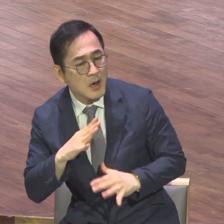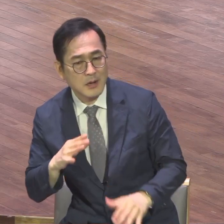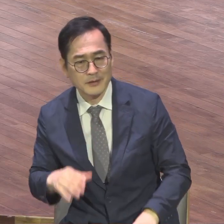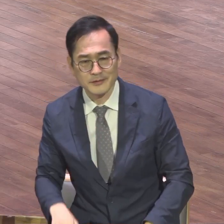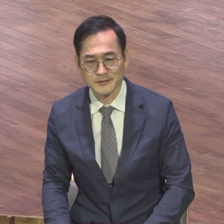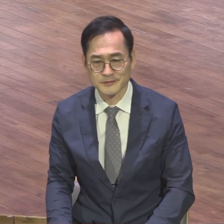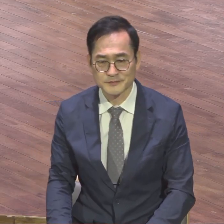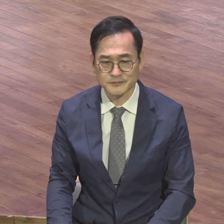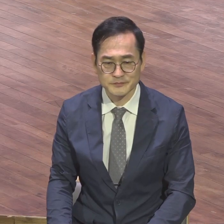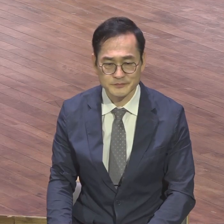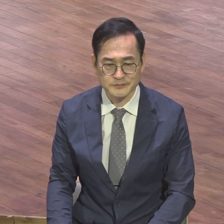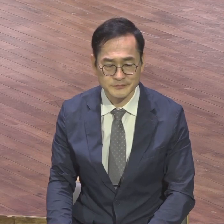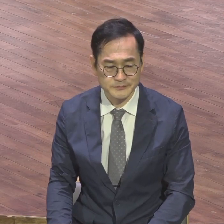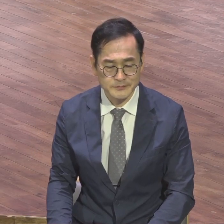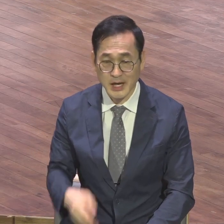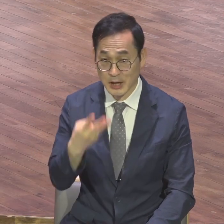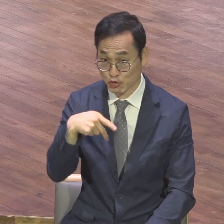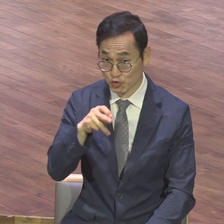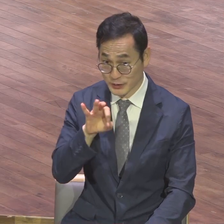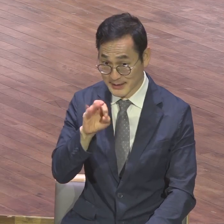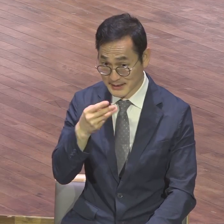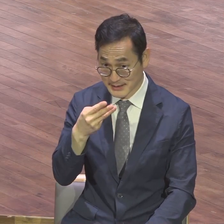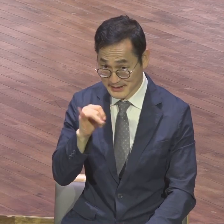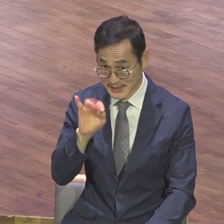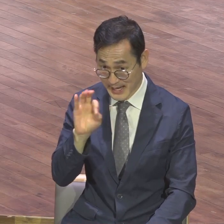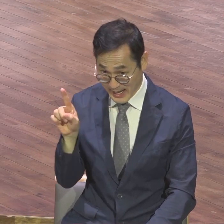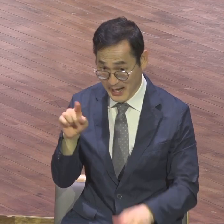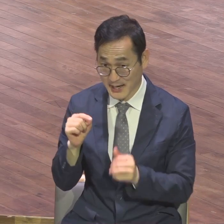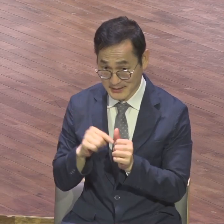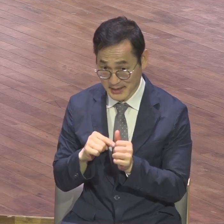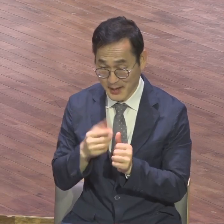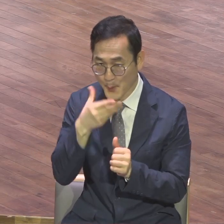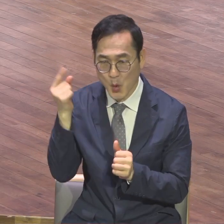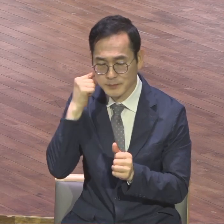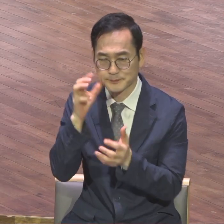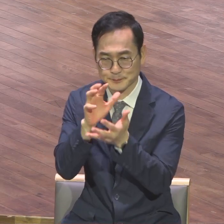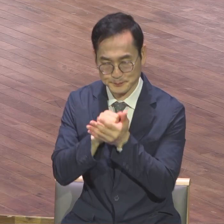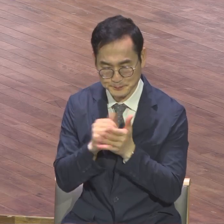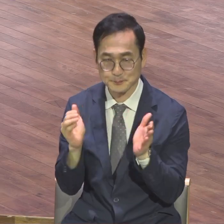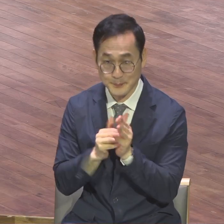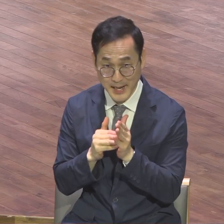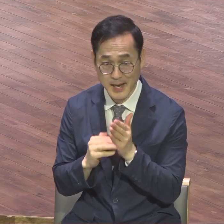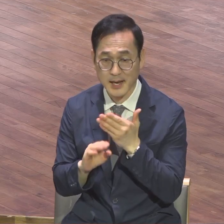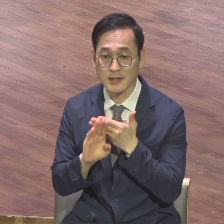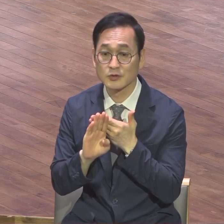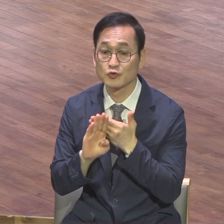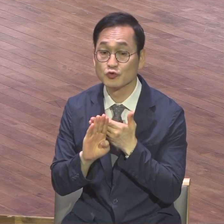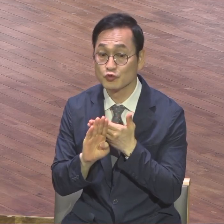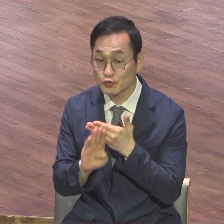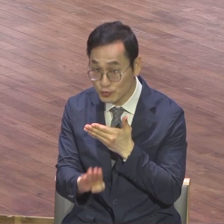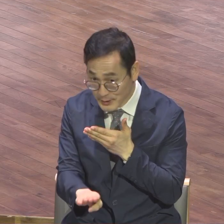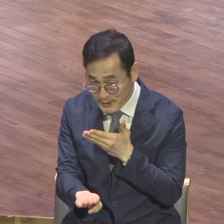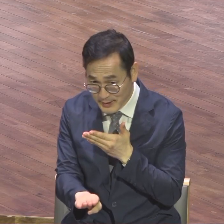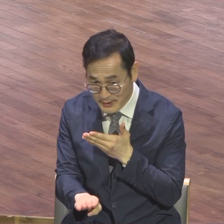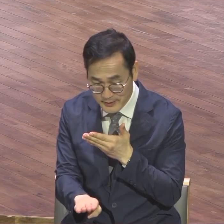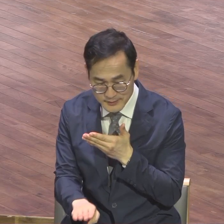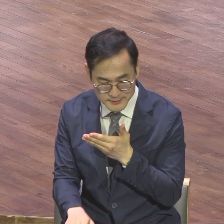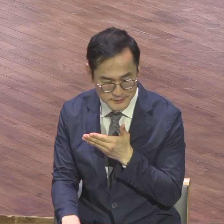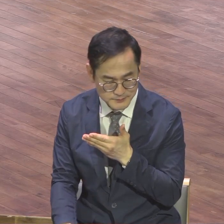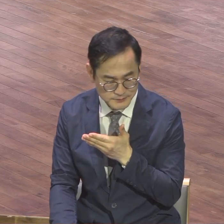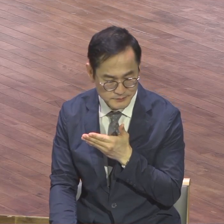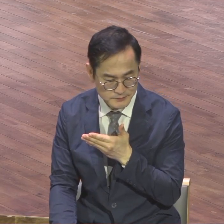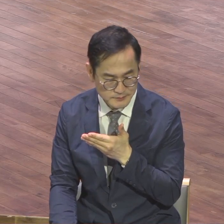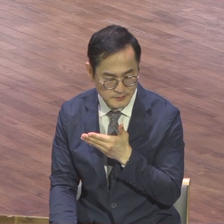루디아가 복음을 받은 이후에 그 집에서 본격적인 모협 말씀 운동이 펼쳐졌습니다. 사도 바울은